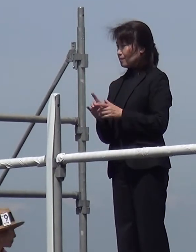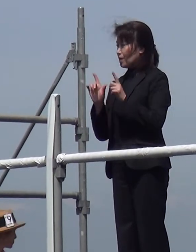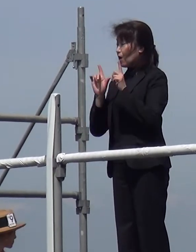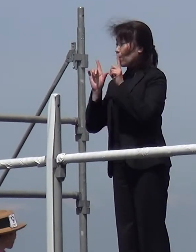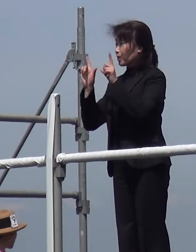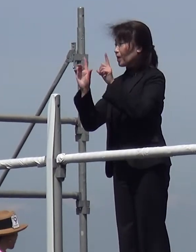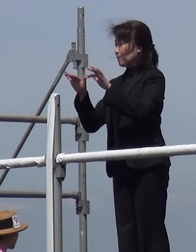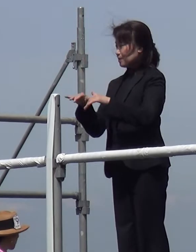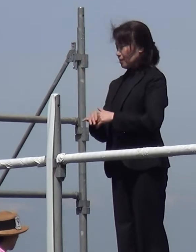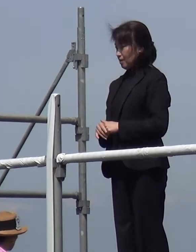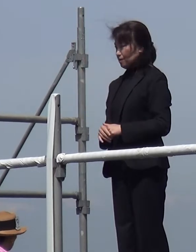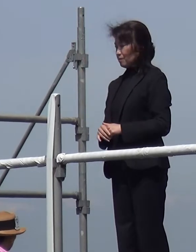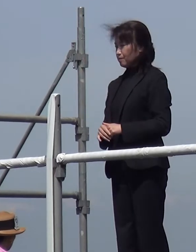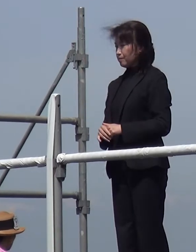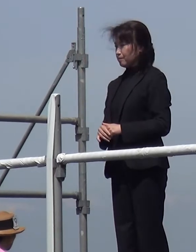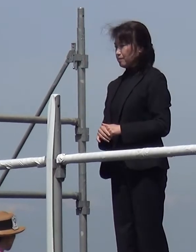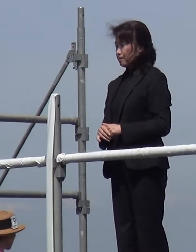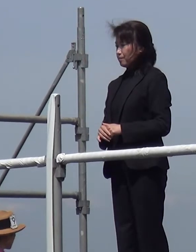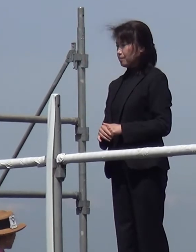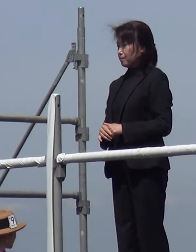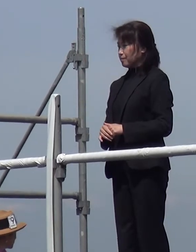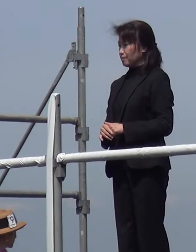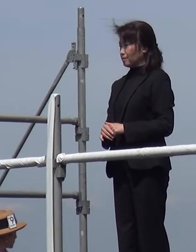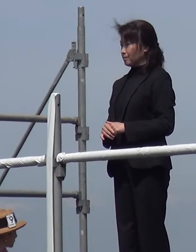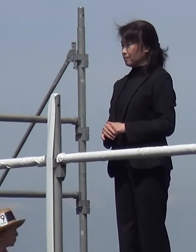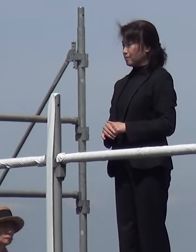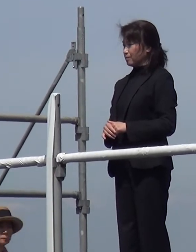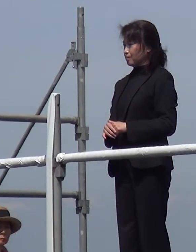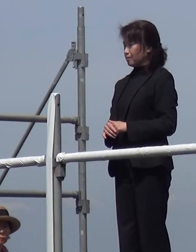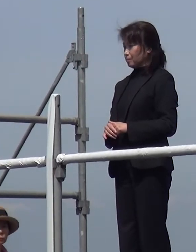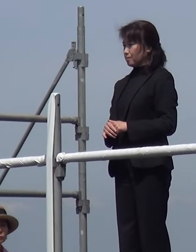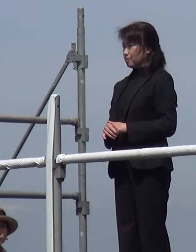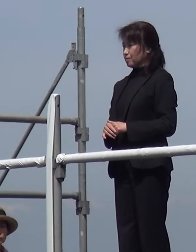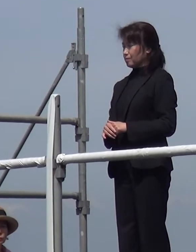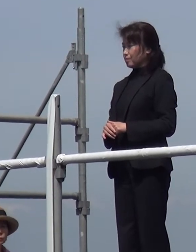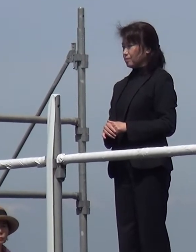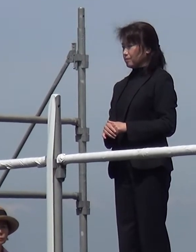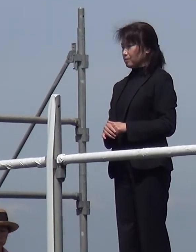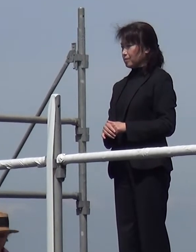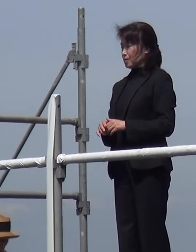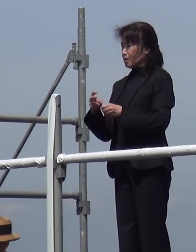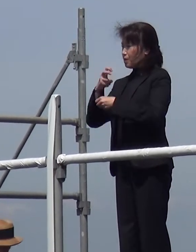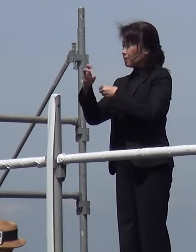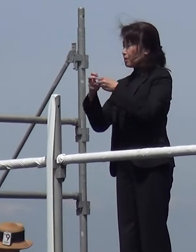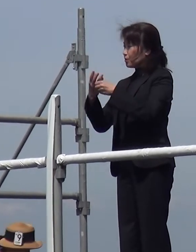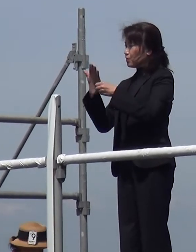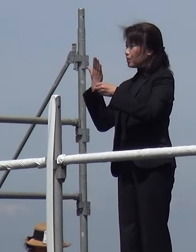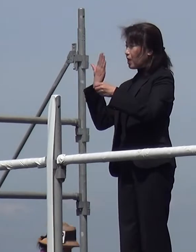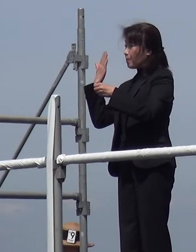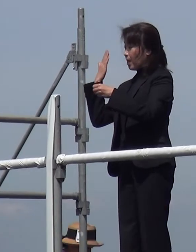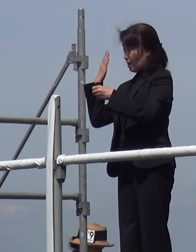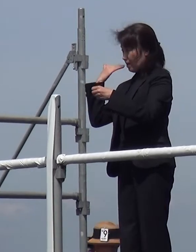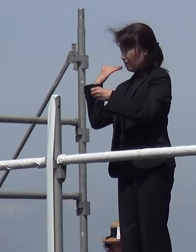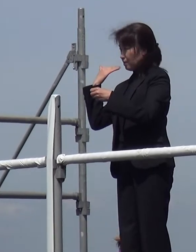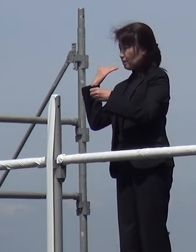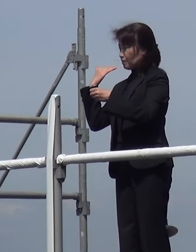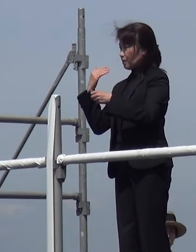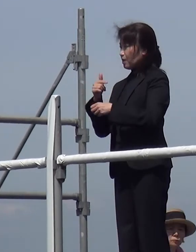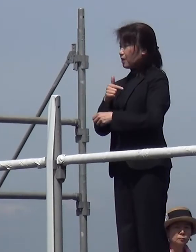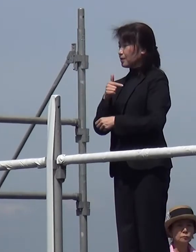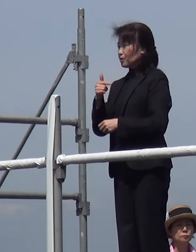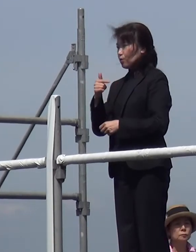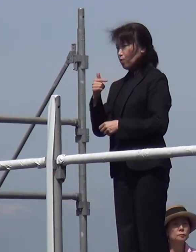ました。というのはピューター・グラスというのは20年前もすでに非常